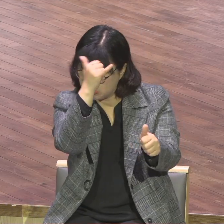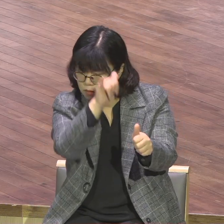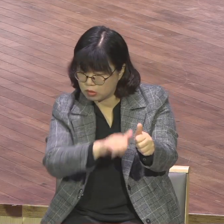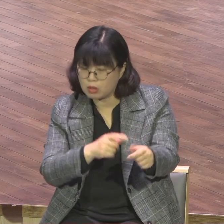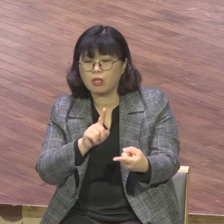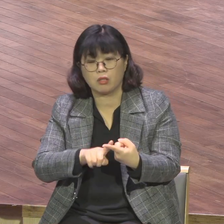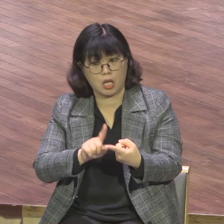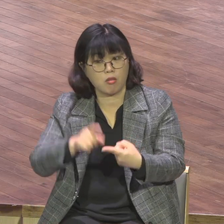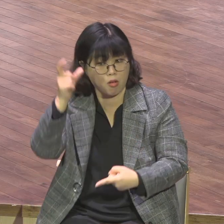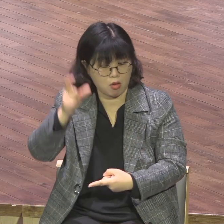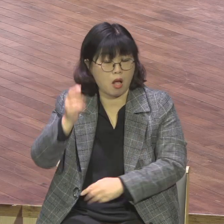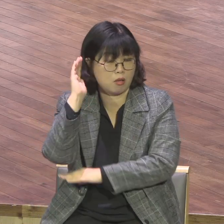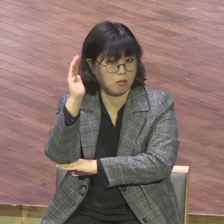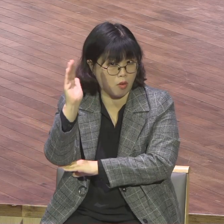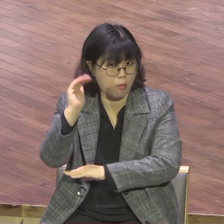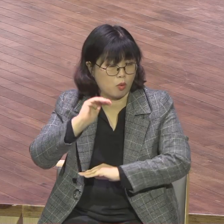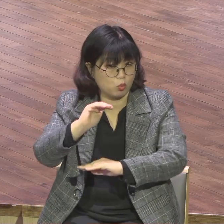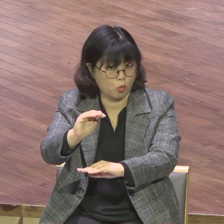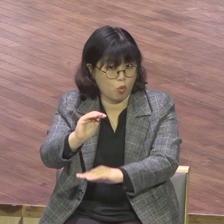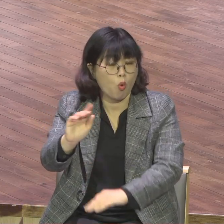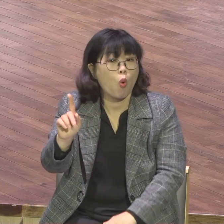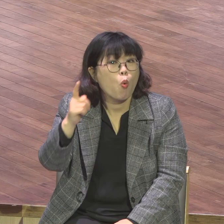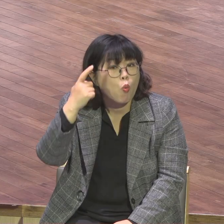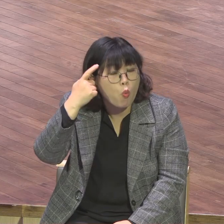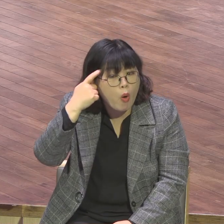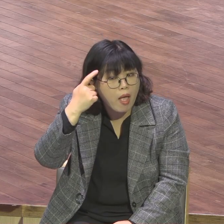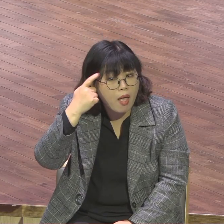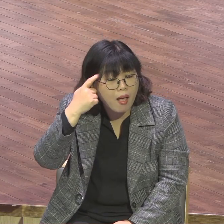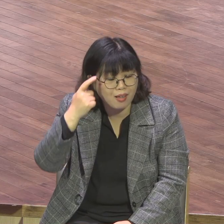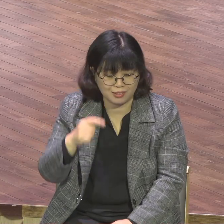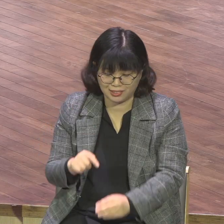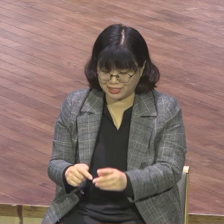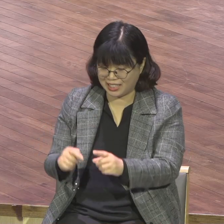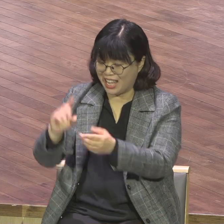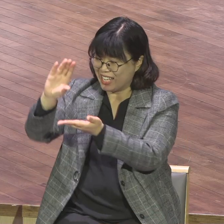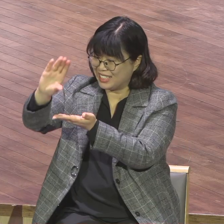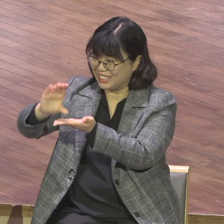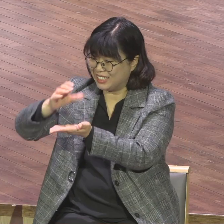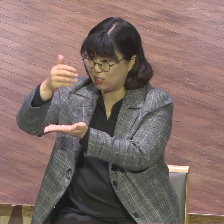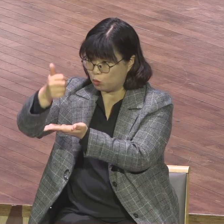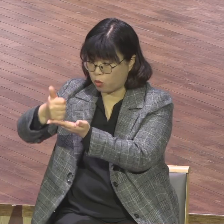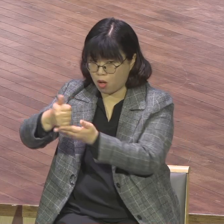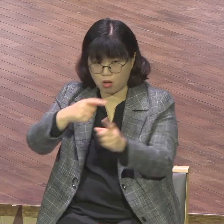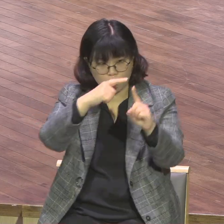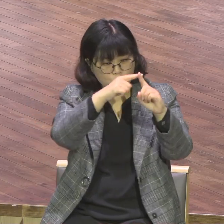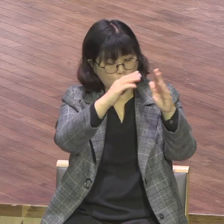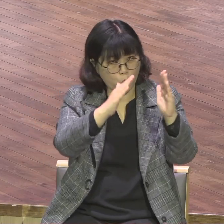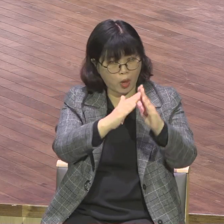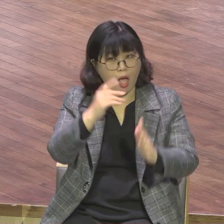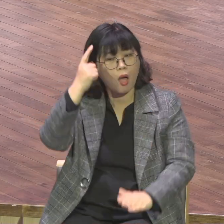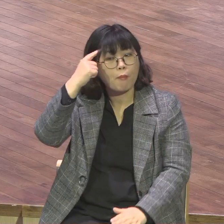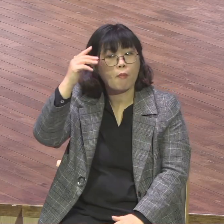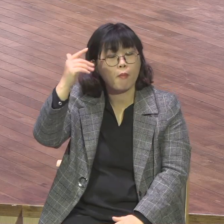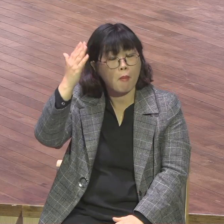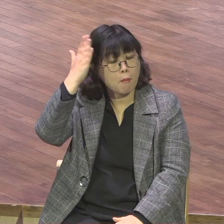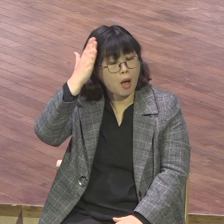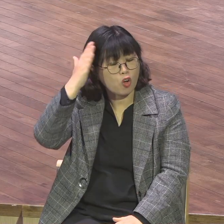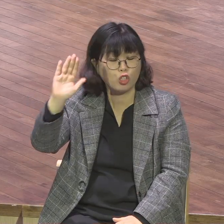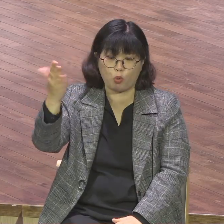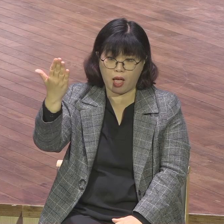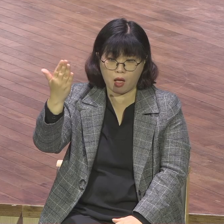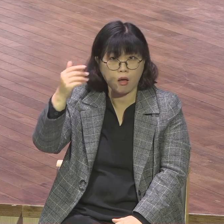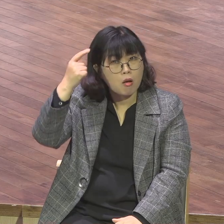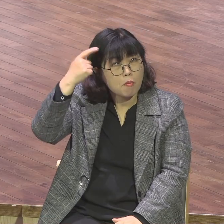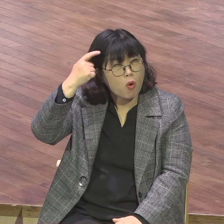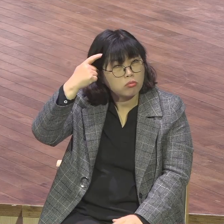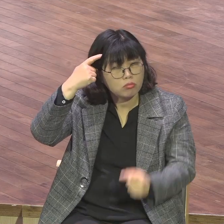남편이 아내의 머리됨이 그리스도께서 교회 머리됨과 같음이라 그렇게 밝혔어요. 이 머리는 뭐예요?